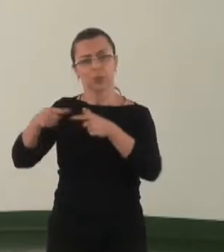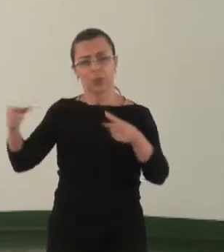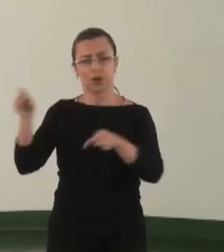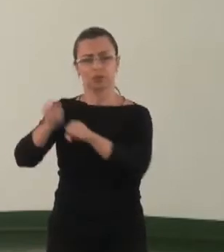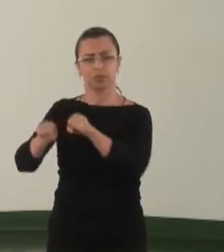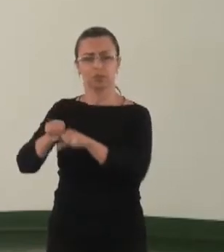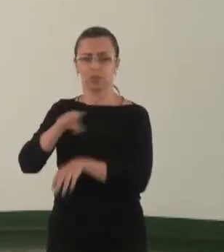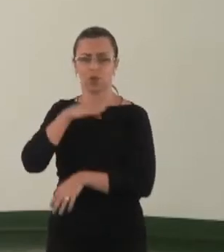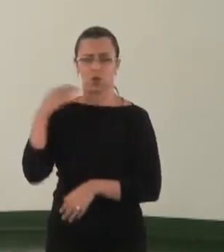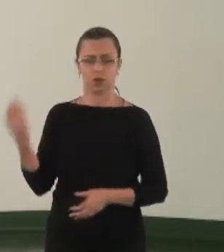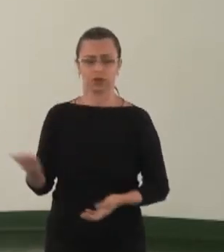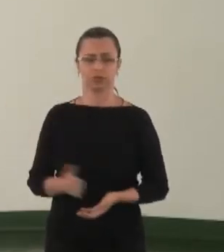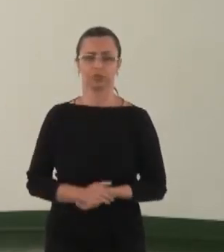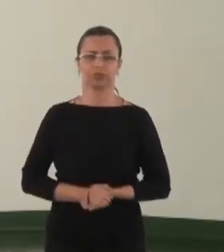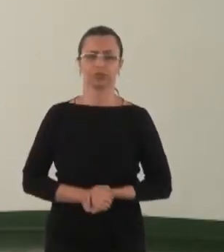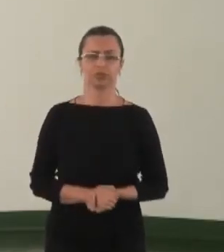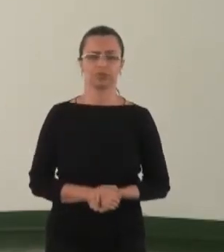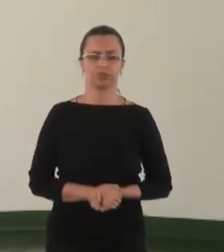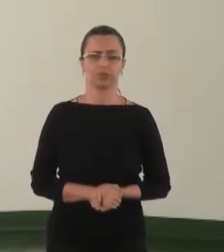indígena.